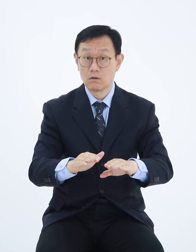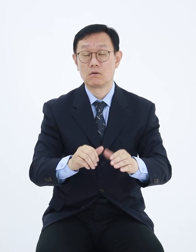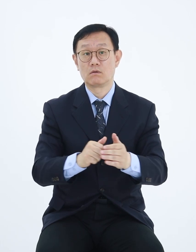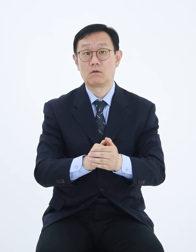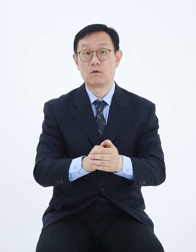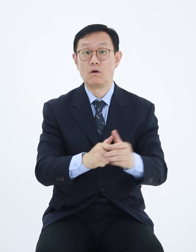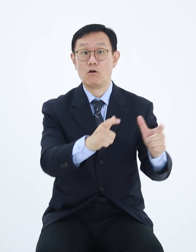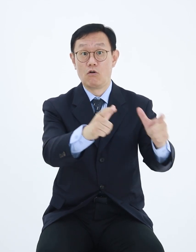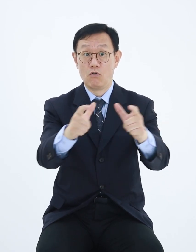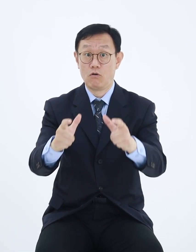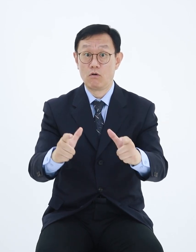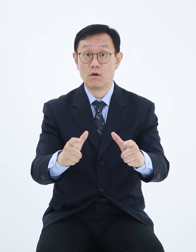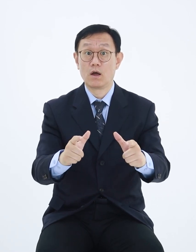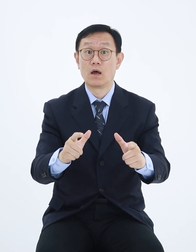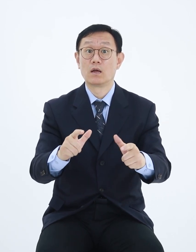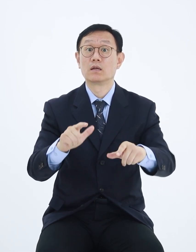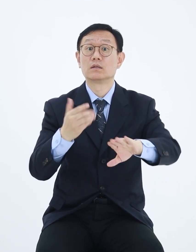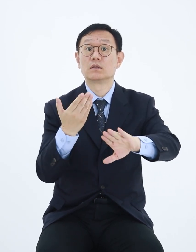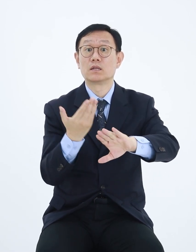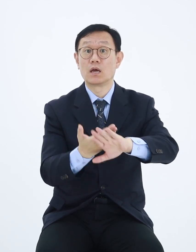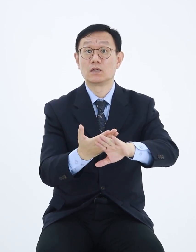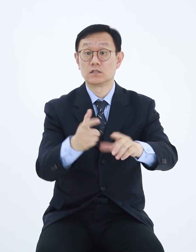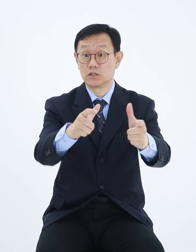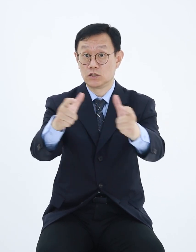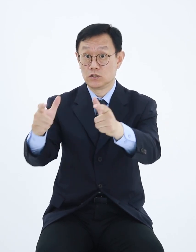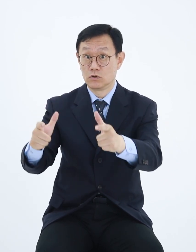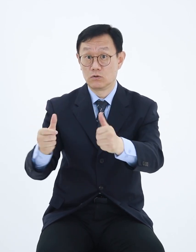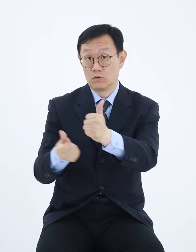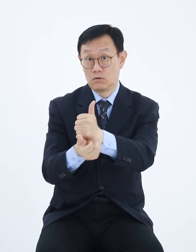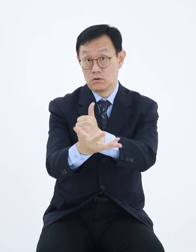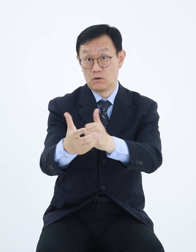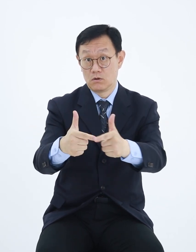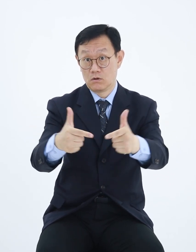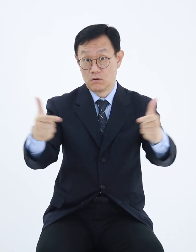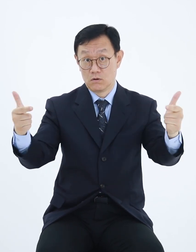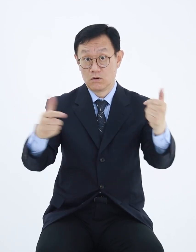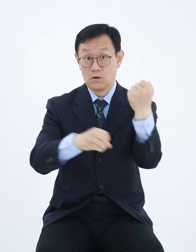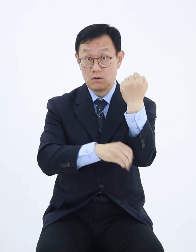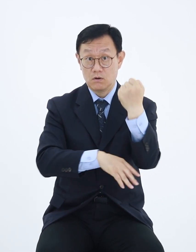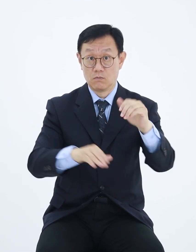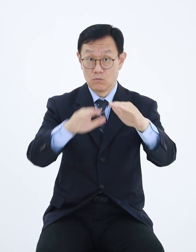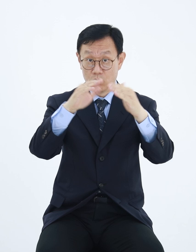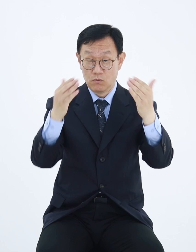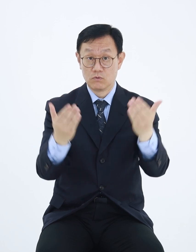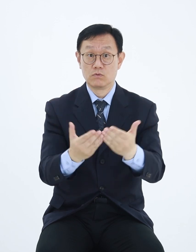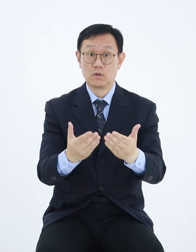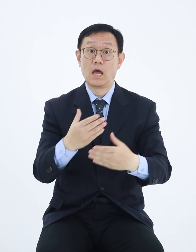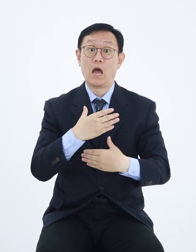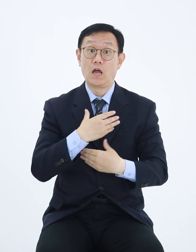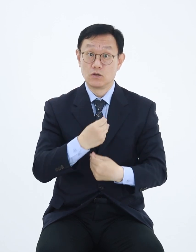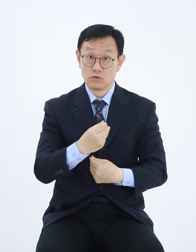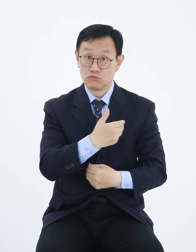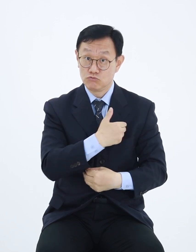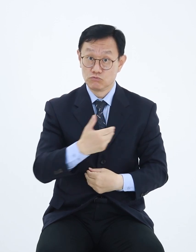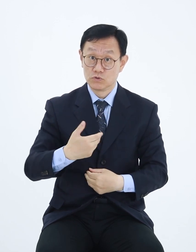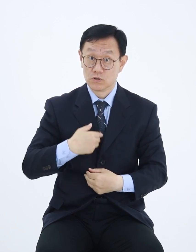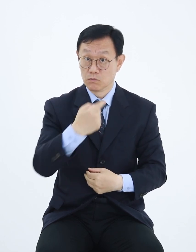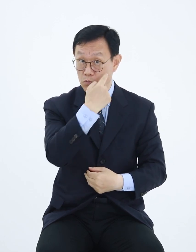권역뿐 아니라 타 지역에도 점진적으로 보급되고 뿌리내려 모든 장애인들의 안전이 충분히 보장되기를 바랍니다.